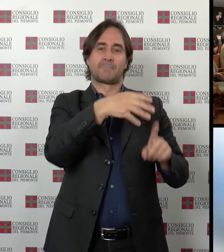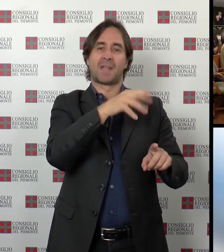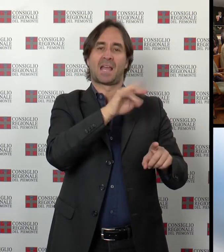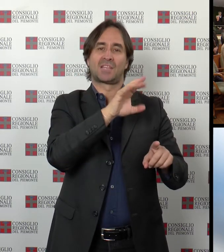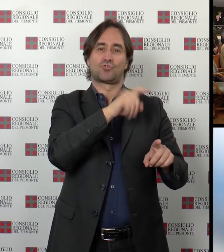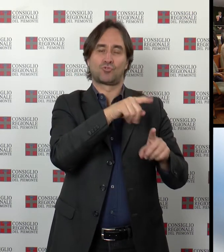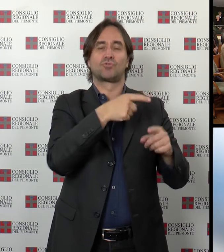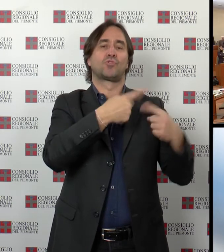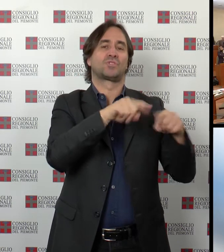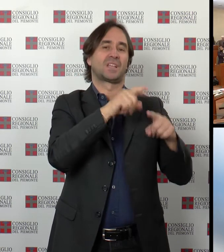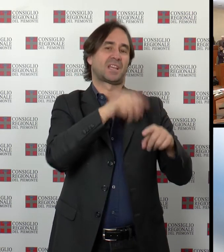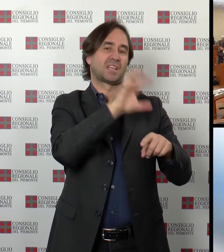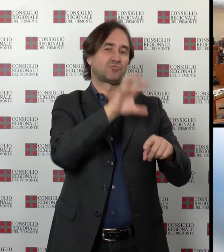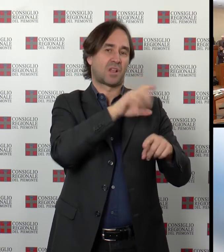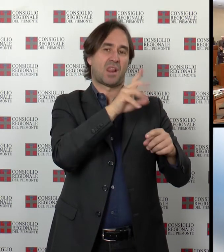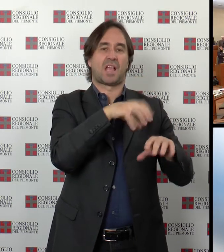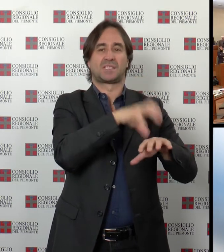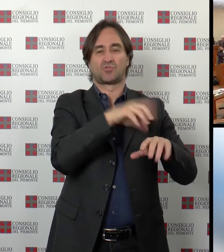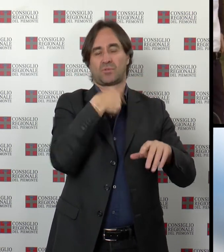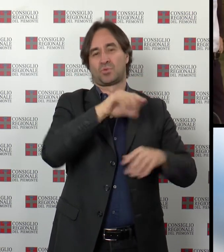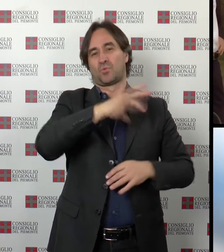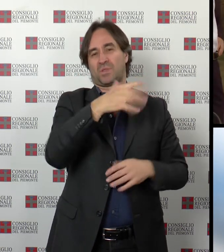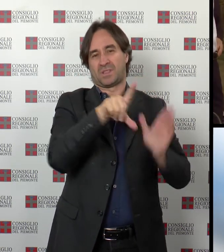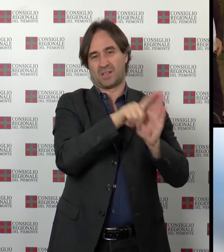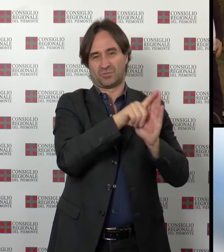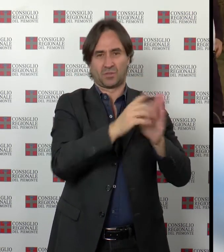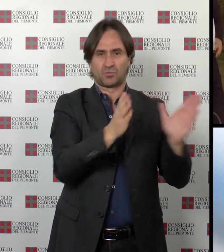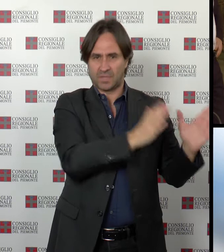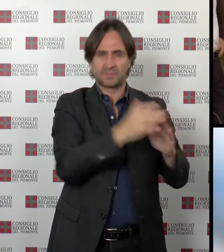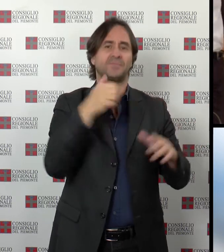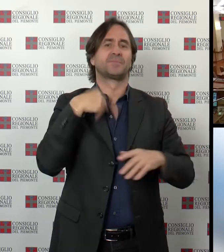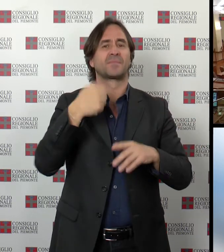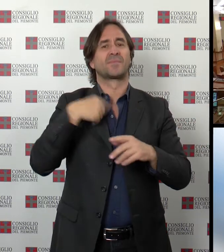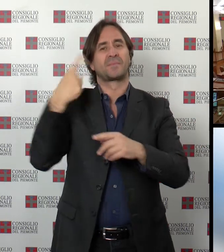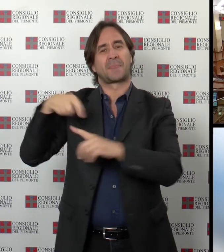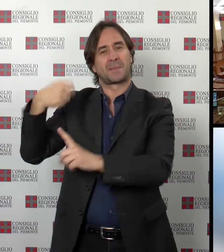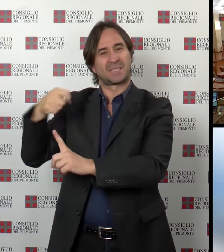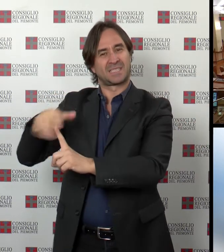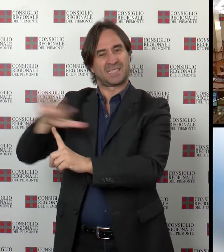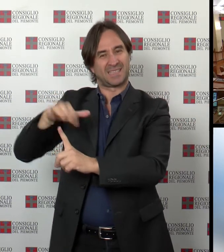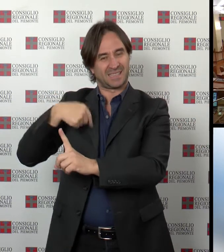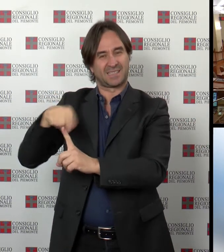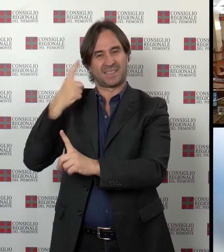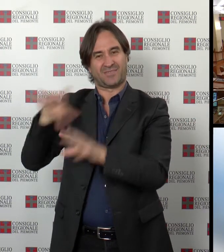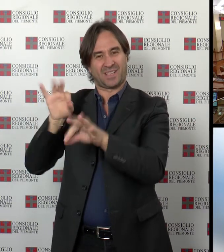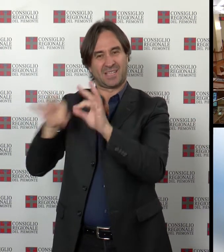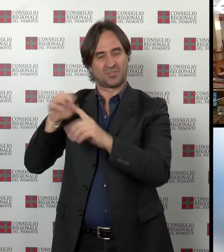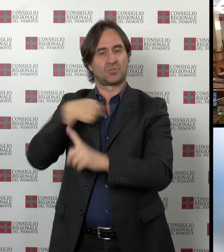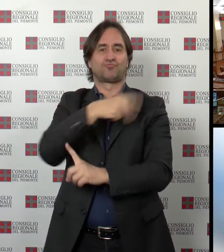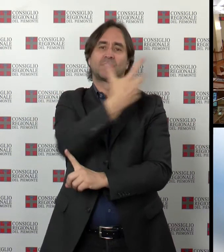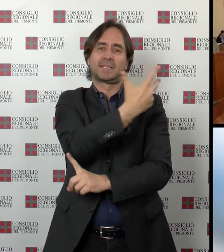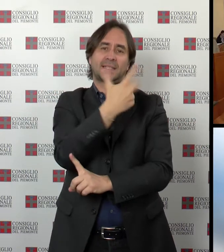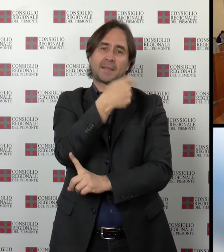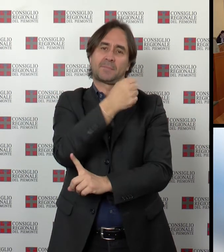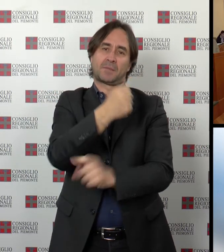consigliere regionale e assessore nella quinta legislatura, e designato i 3 delegati a rappresentare il Piemonte per l'elezione del Presidente